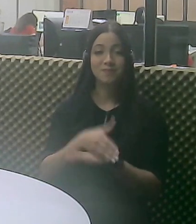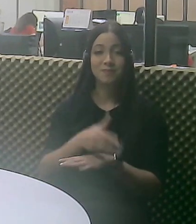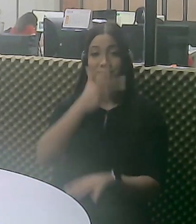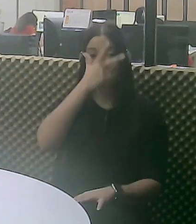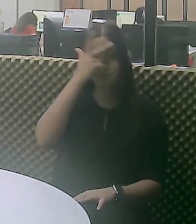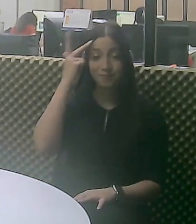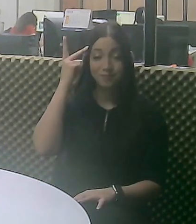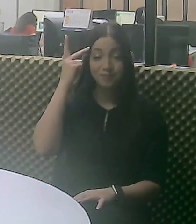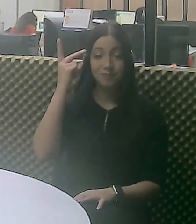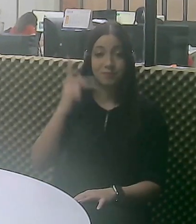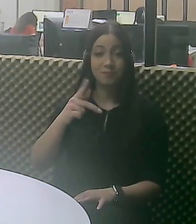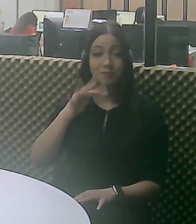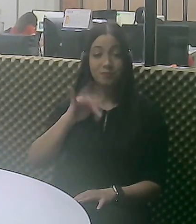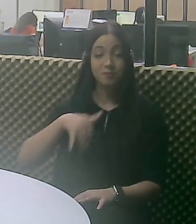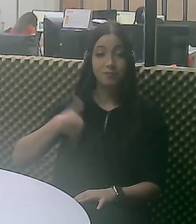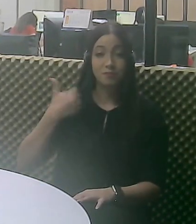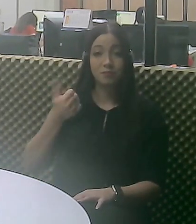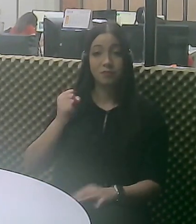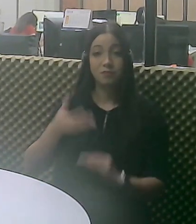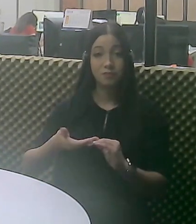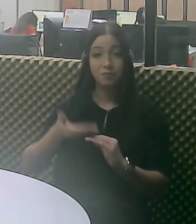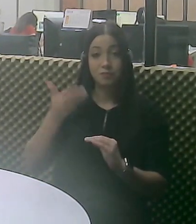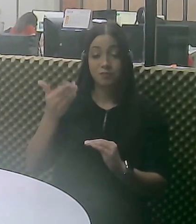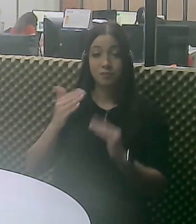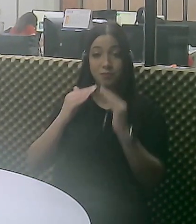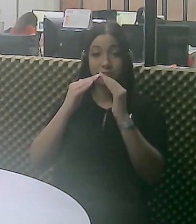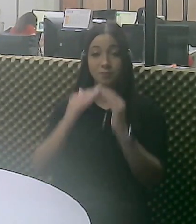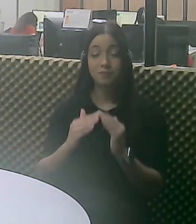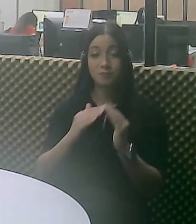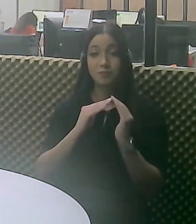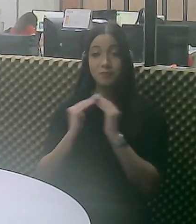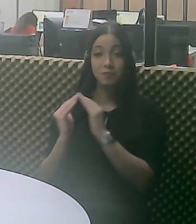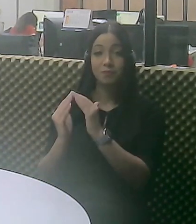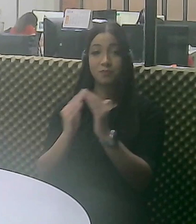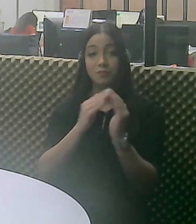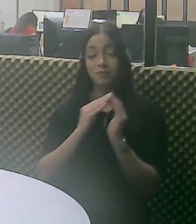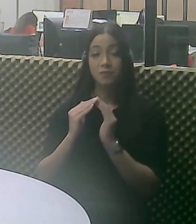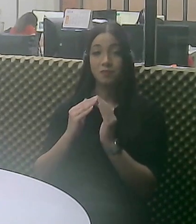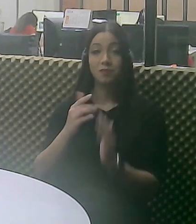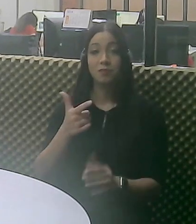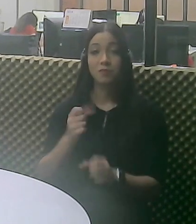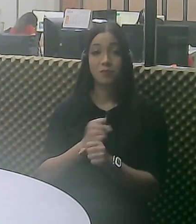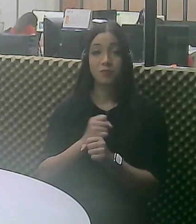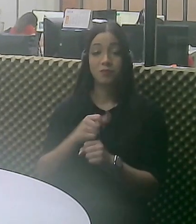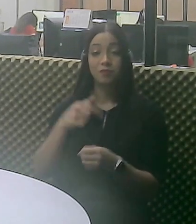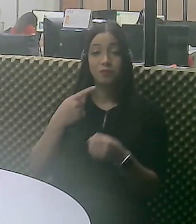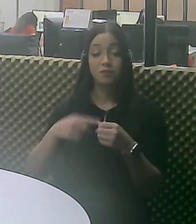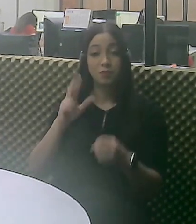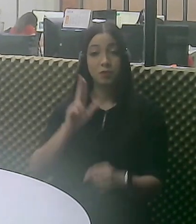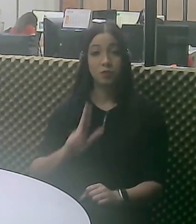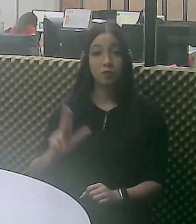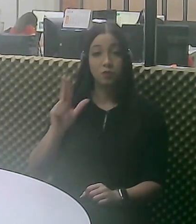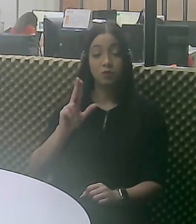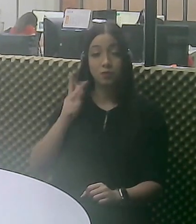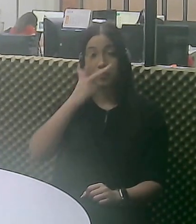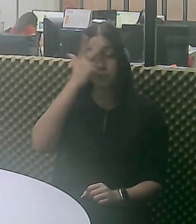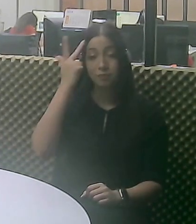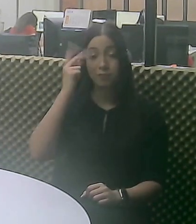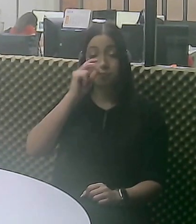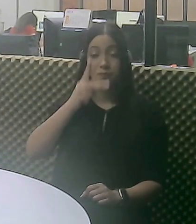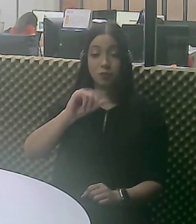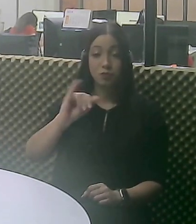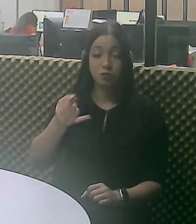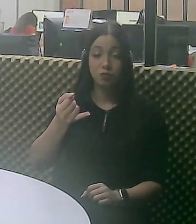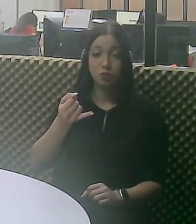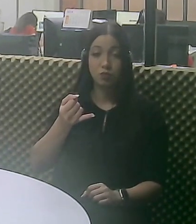pessoas físicas acima de 18 anos, residentes e domiciliadas há pelo menos 2 anos em Uberlândia e pessoas jurídicas